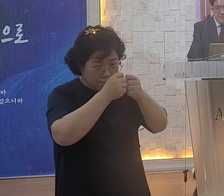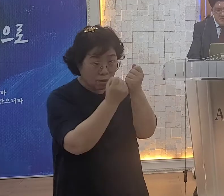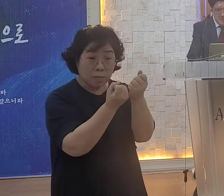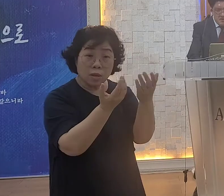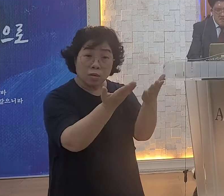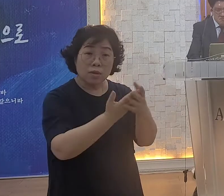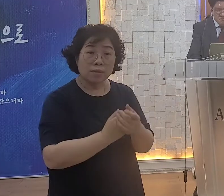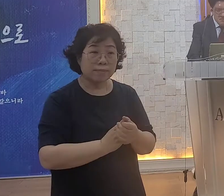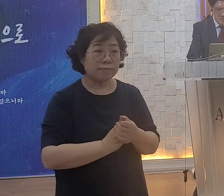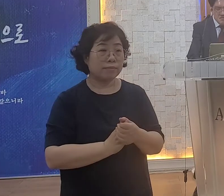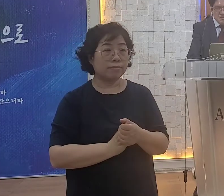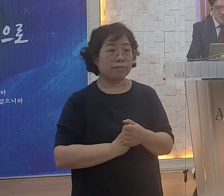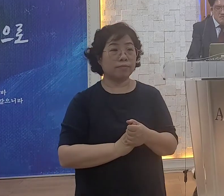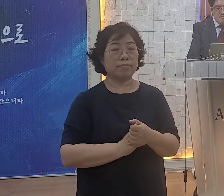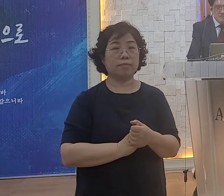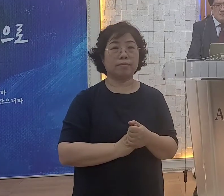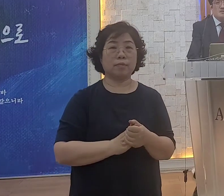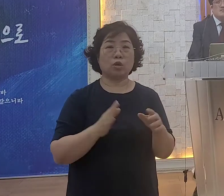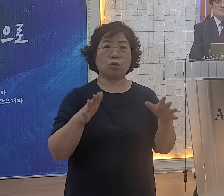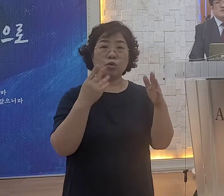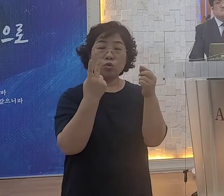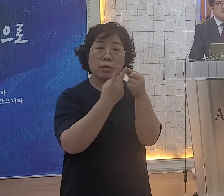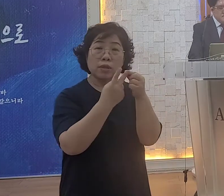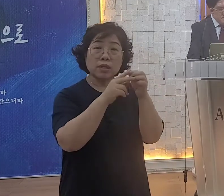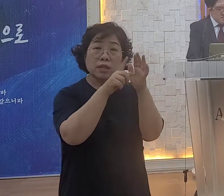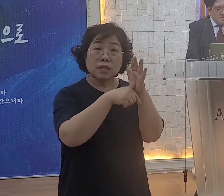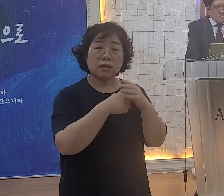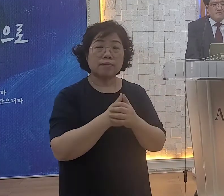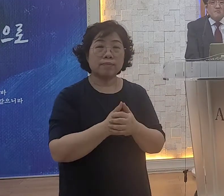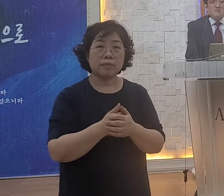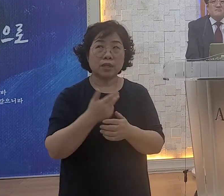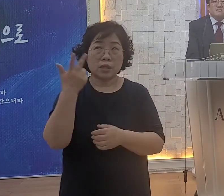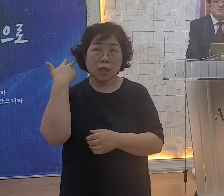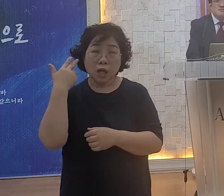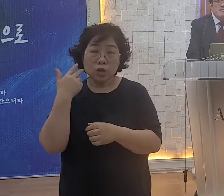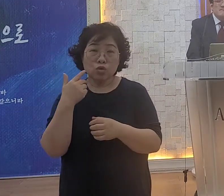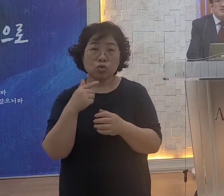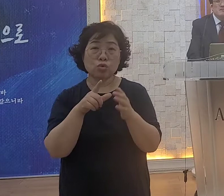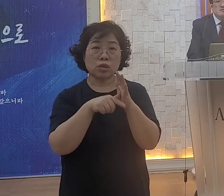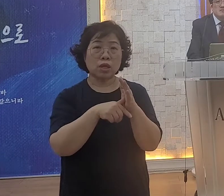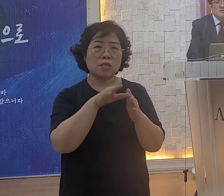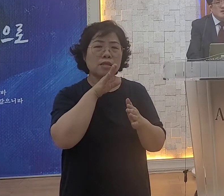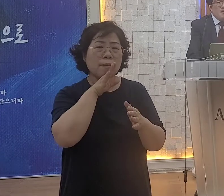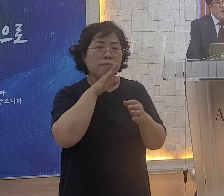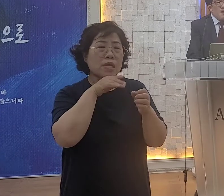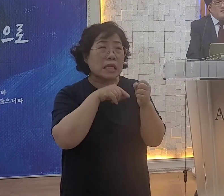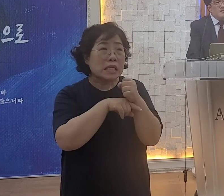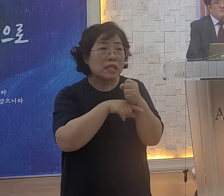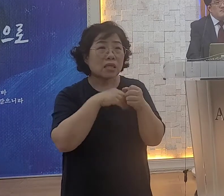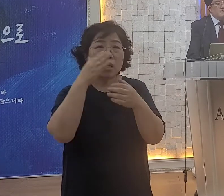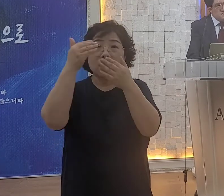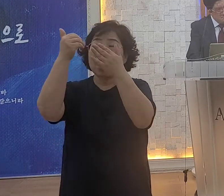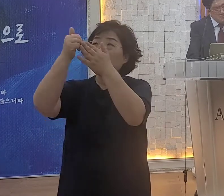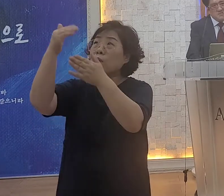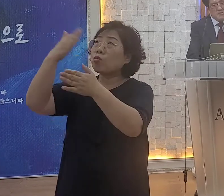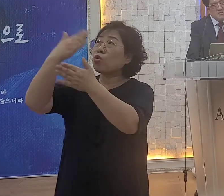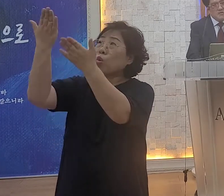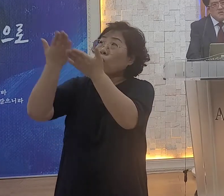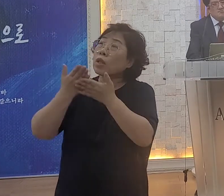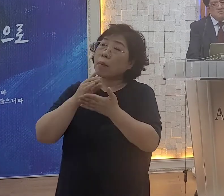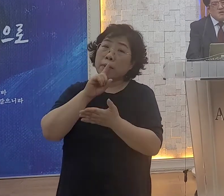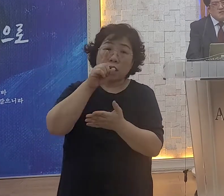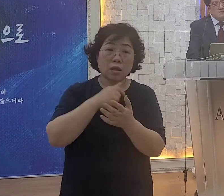있습니다. 자, 오늘 두 번째 시간인데요. 지난주에 첫 번째 말씀은 뭐였냐면 참된 의는 하나님으로부터